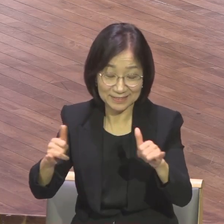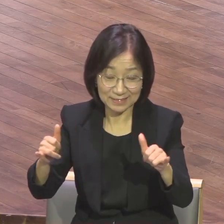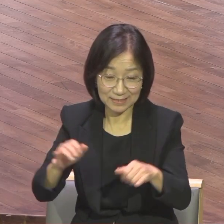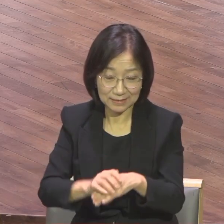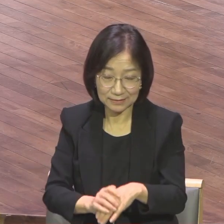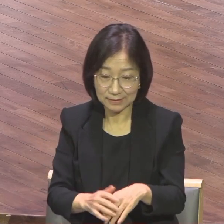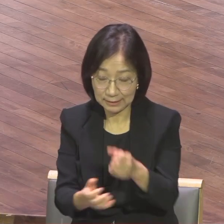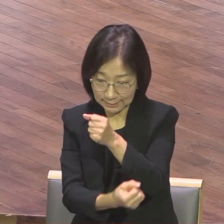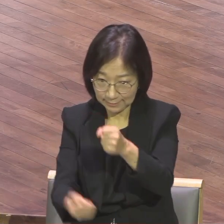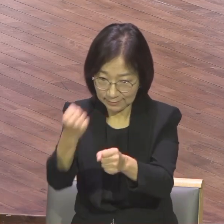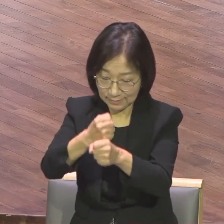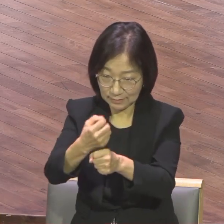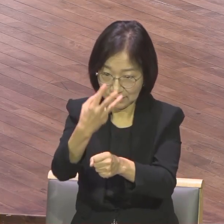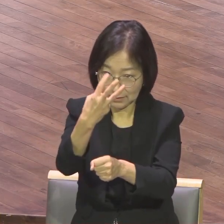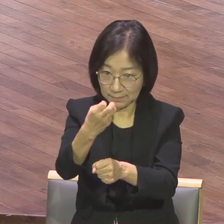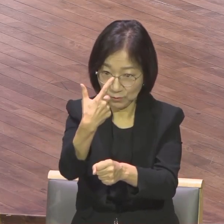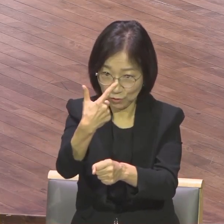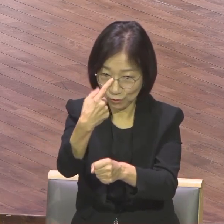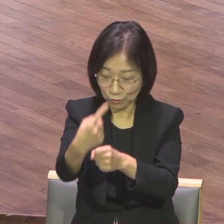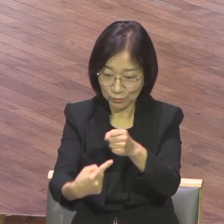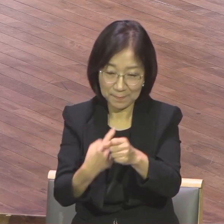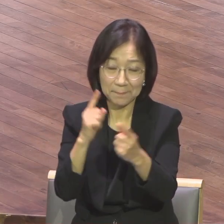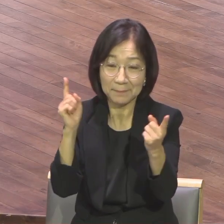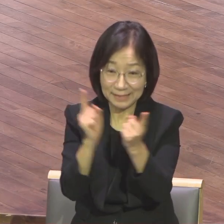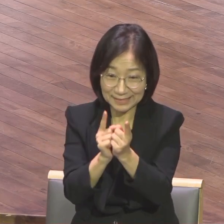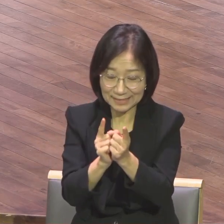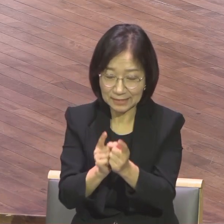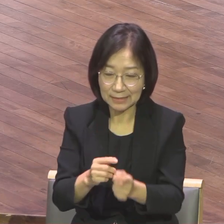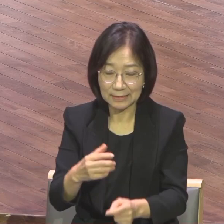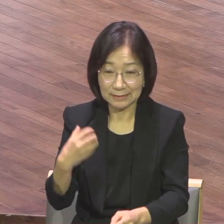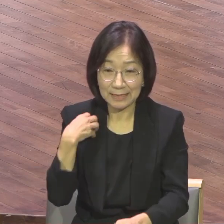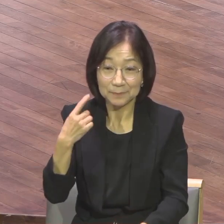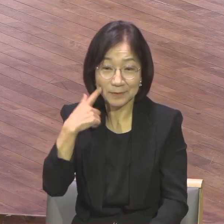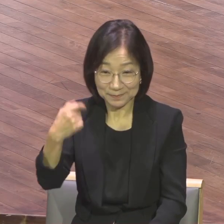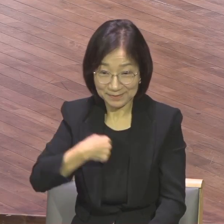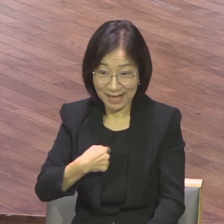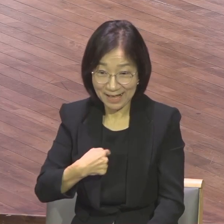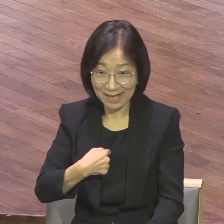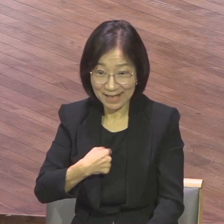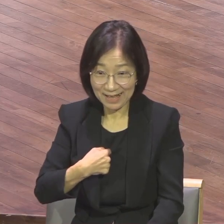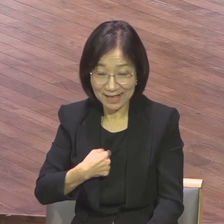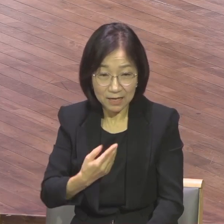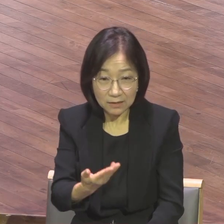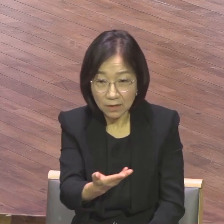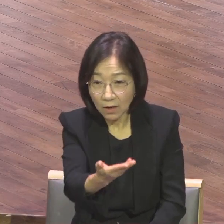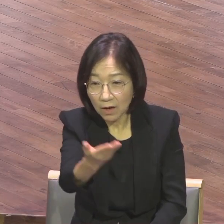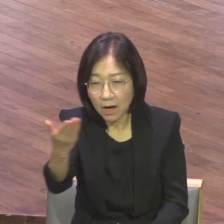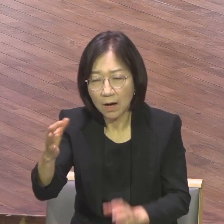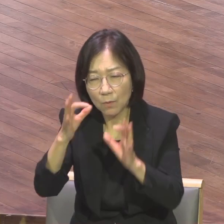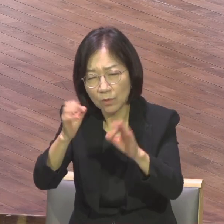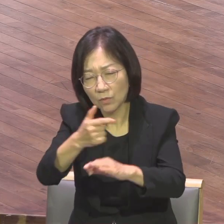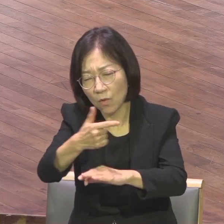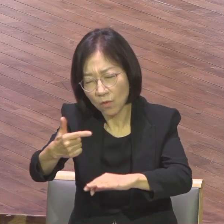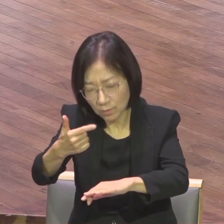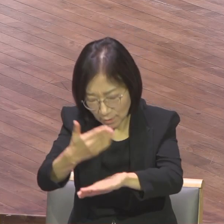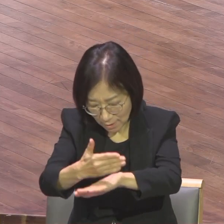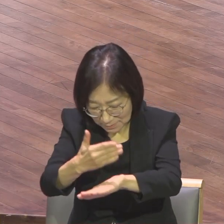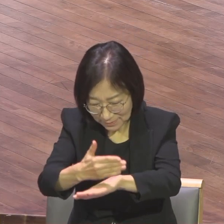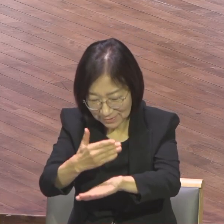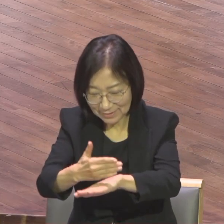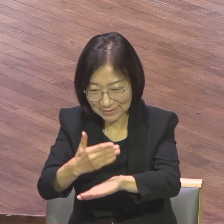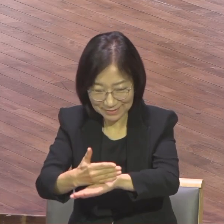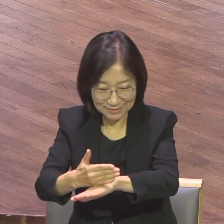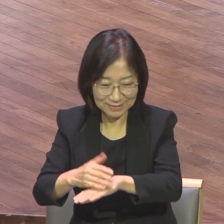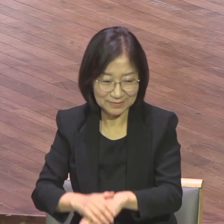창립 36주년을 맞이해서 담임 목사인 저로서는 우리 성도들께 정말 깊은 감사의 말씀을